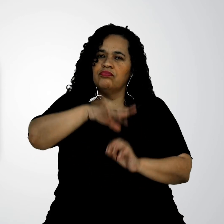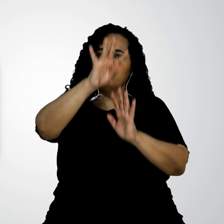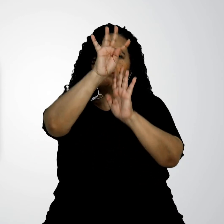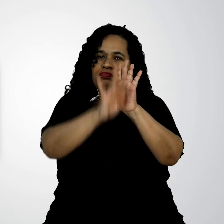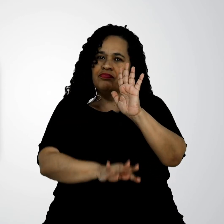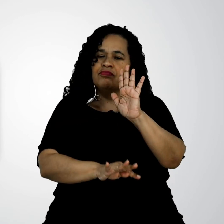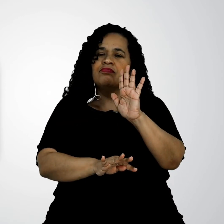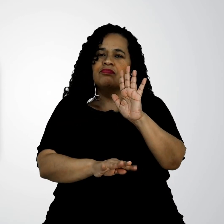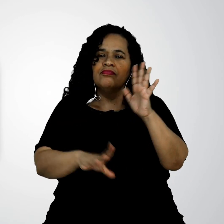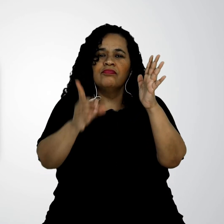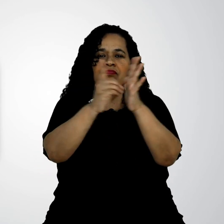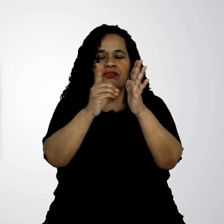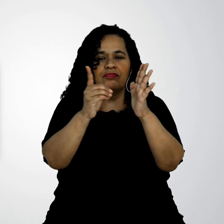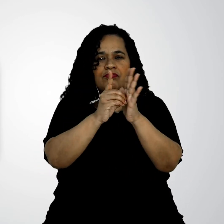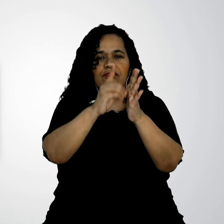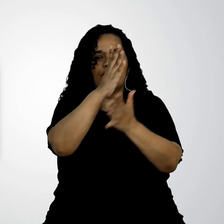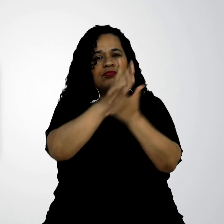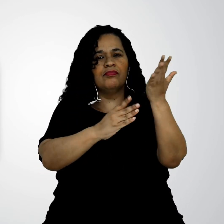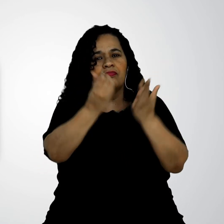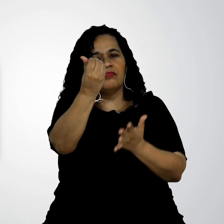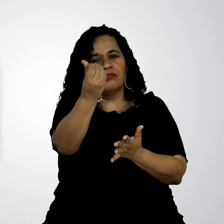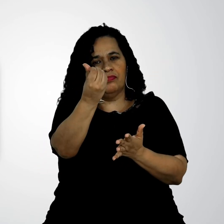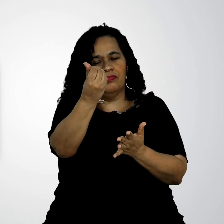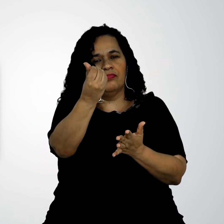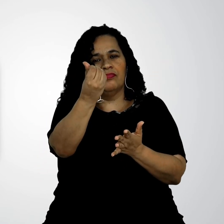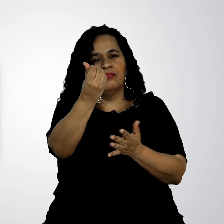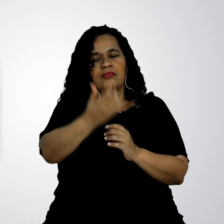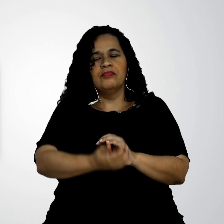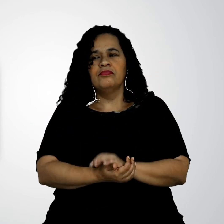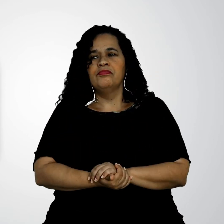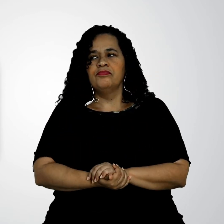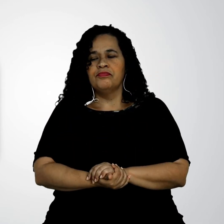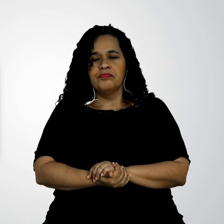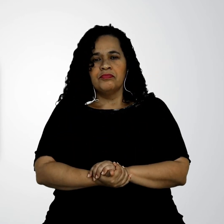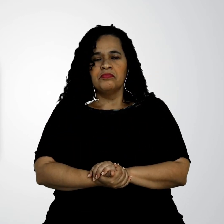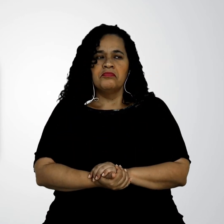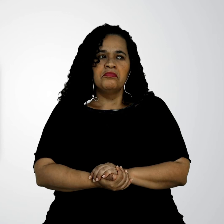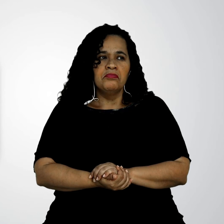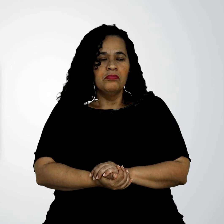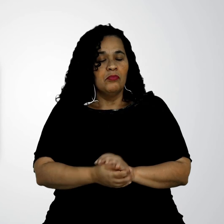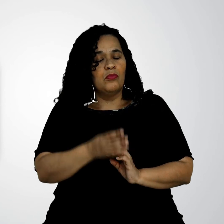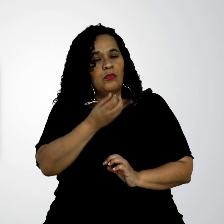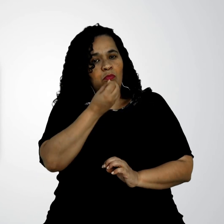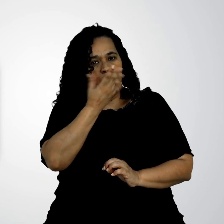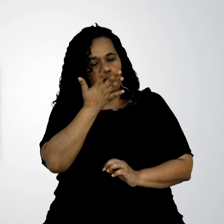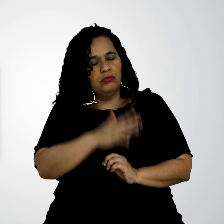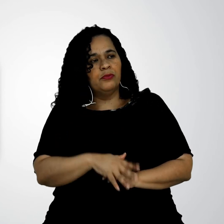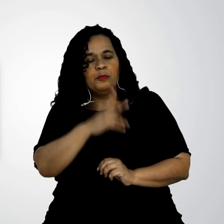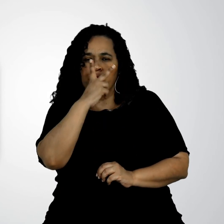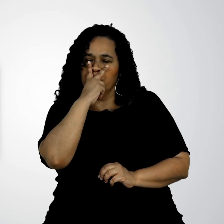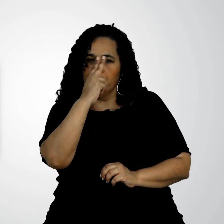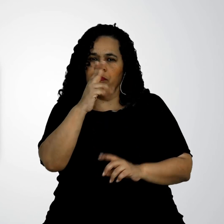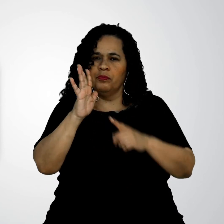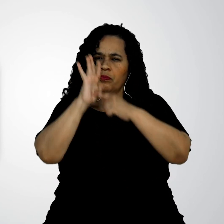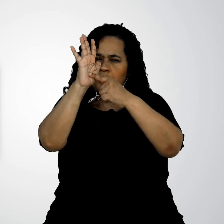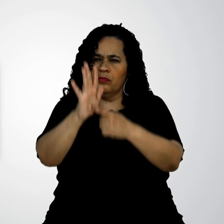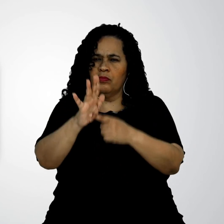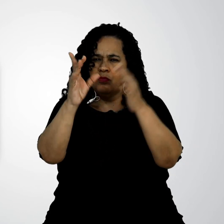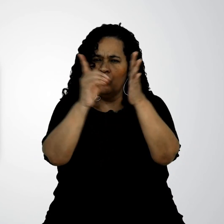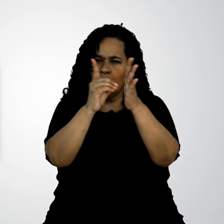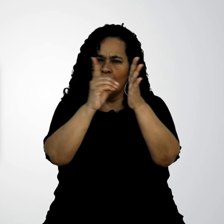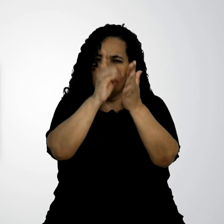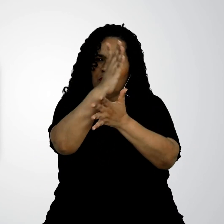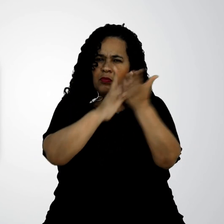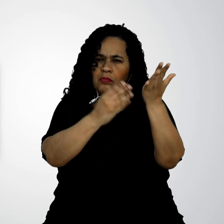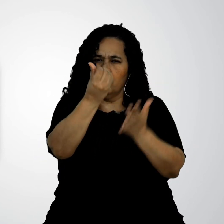6, 7. Né? Eu acho que ele leva para aquilo que a gente falou desde o começo, né? Deuteronômio 6, 7, que é o Shema, que é um dos